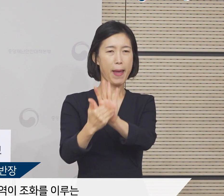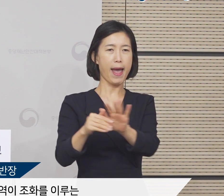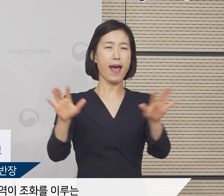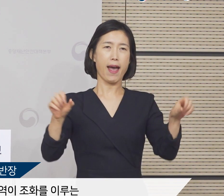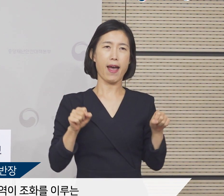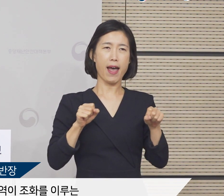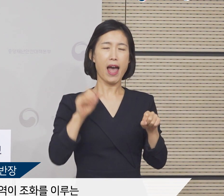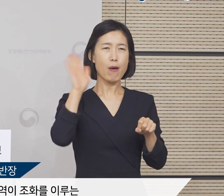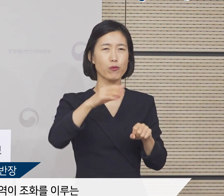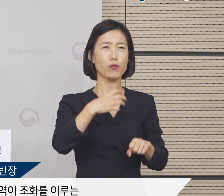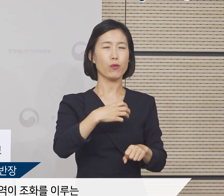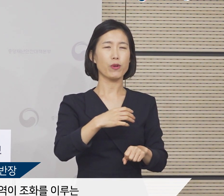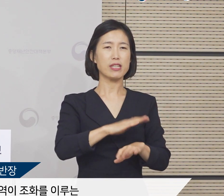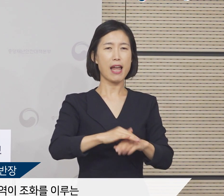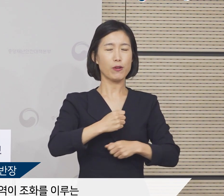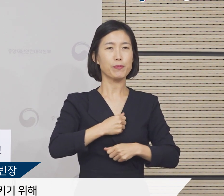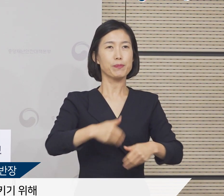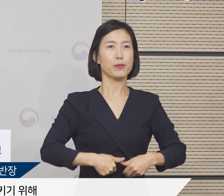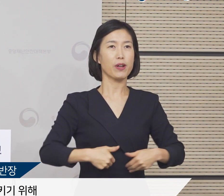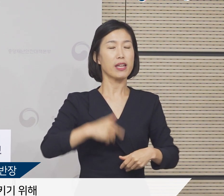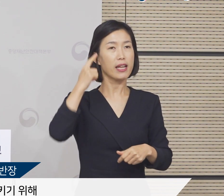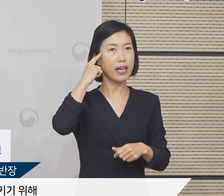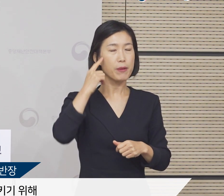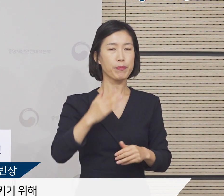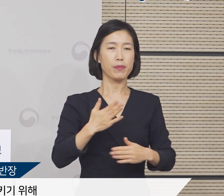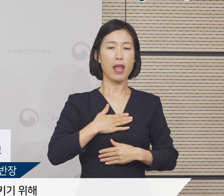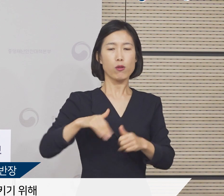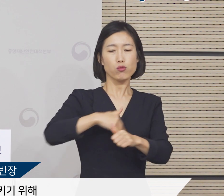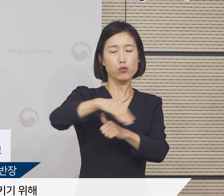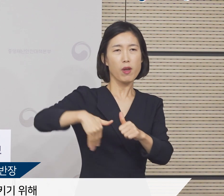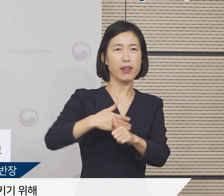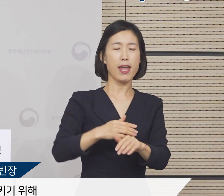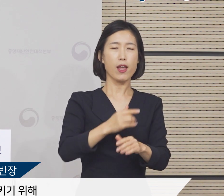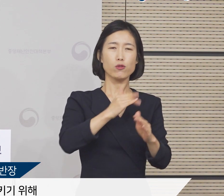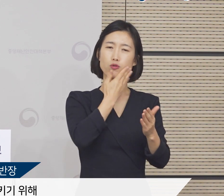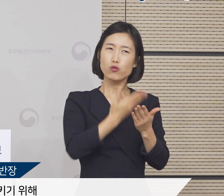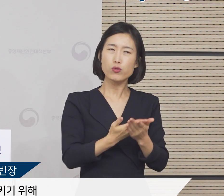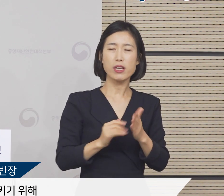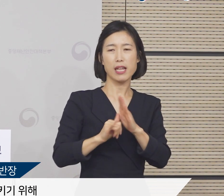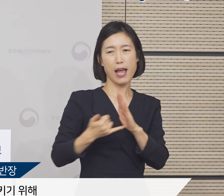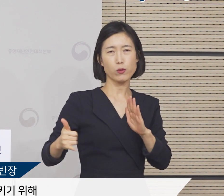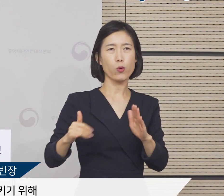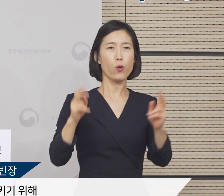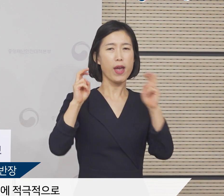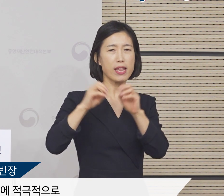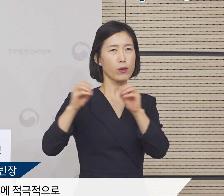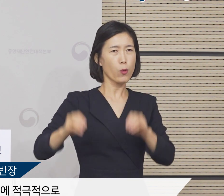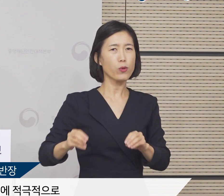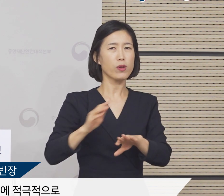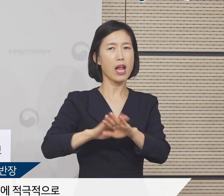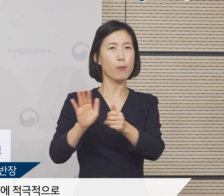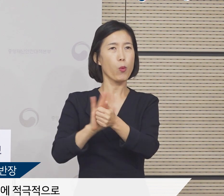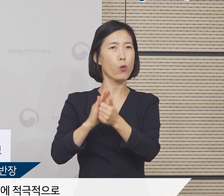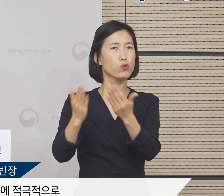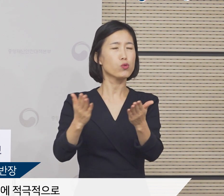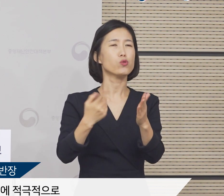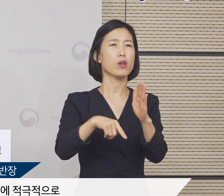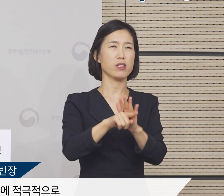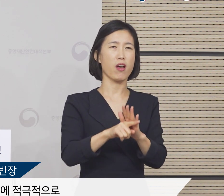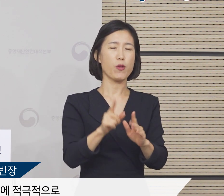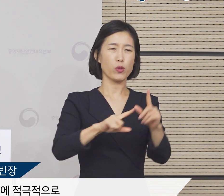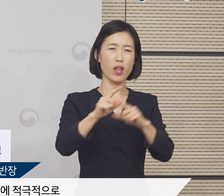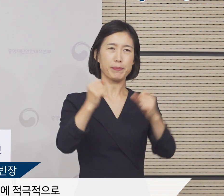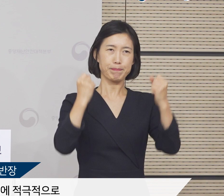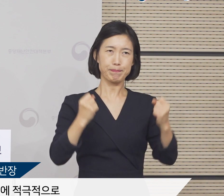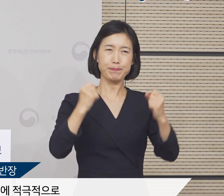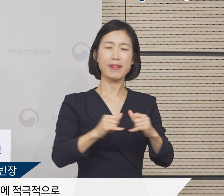방역책으로의 모색이 필요합니다. 내 주변의 소중한 가족, 이웃, 동료들을 지키기 위해 조금 더 힘을 내어